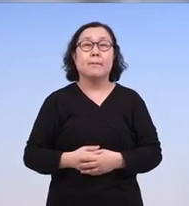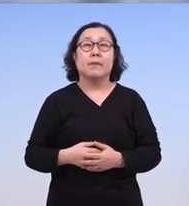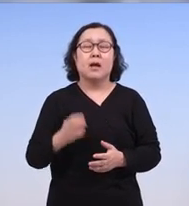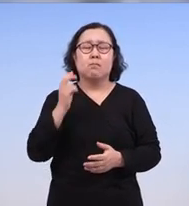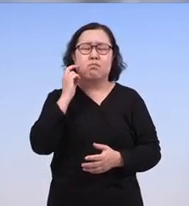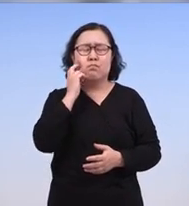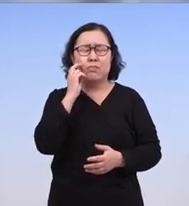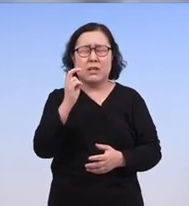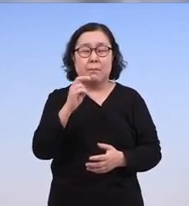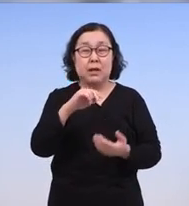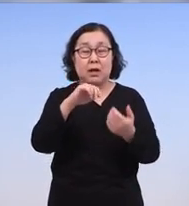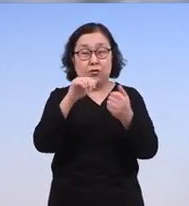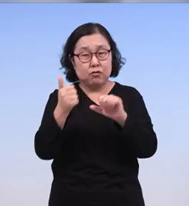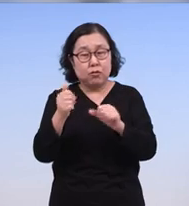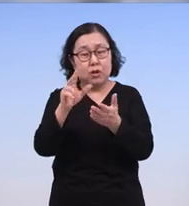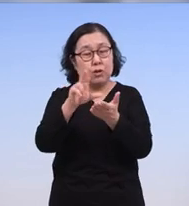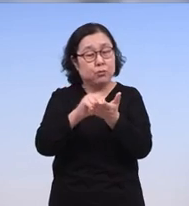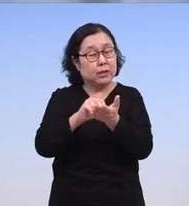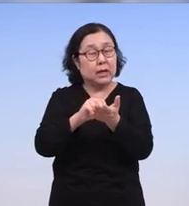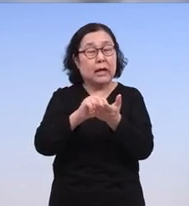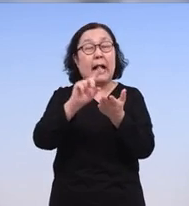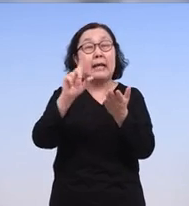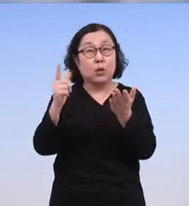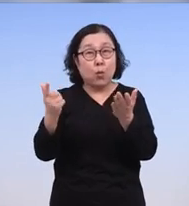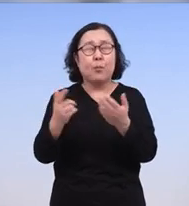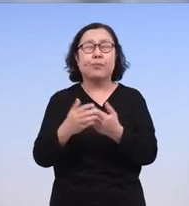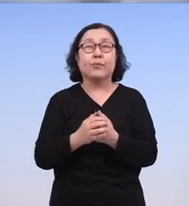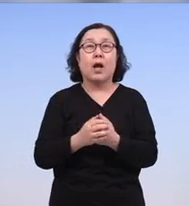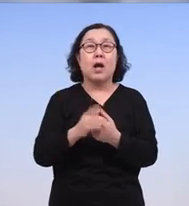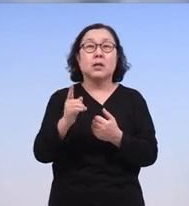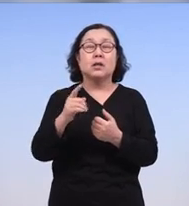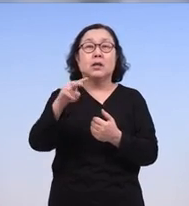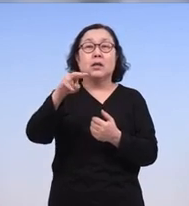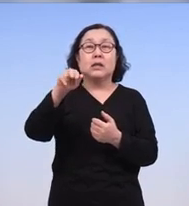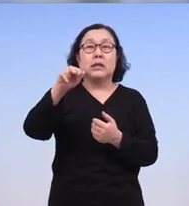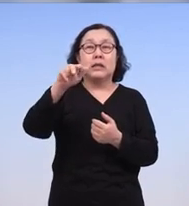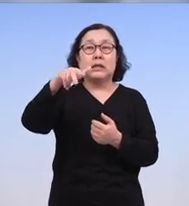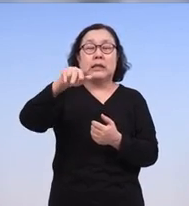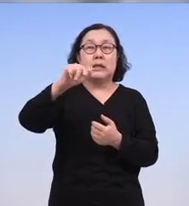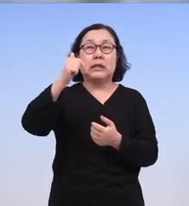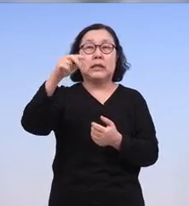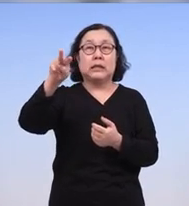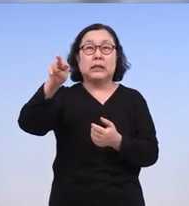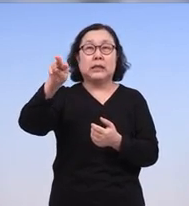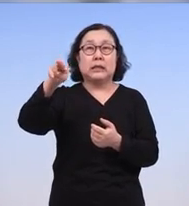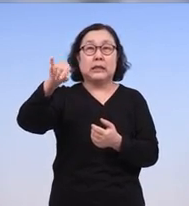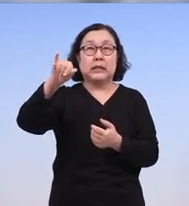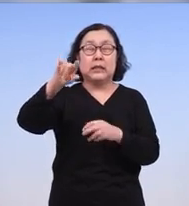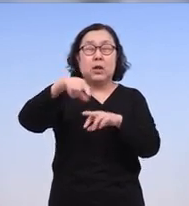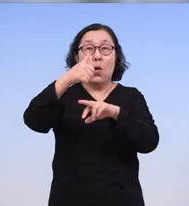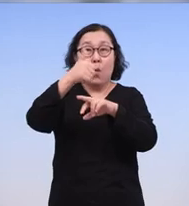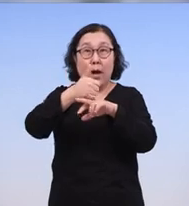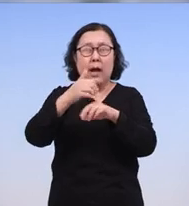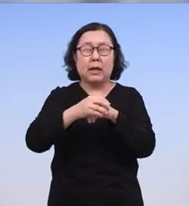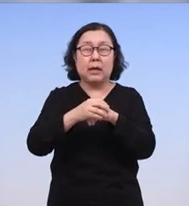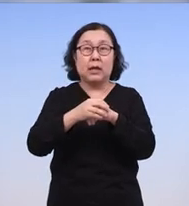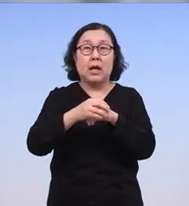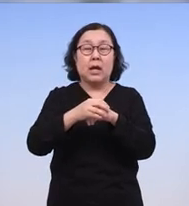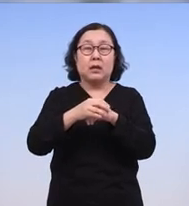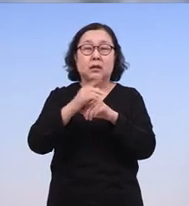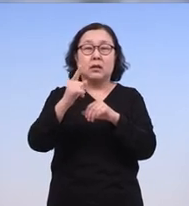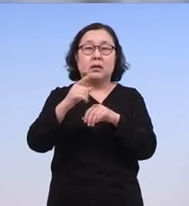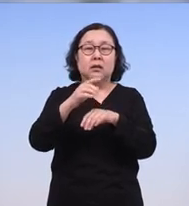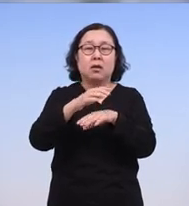그렇게 그냥 비참하게 죽는 것이 문제가 아니고요, 그 진시황의 그 허황된 그리고 죽음의